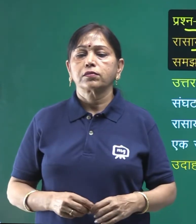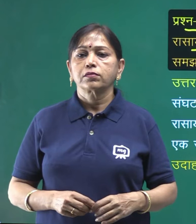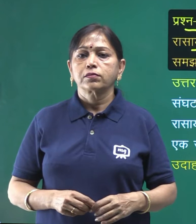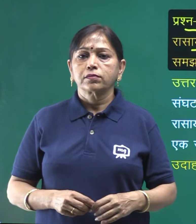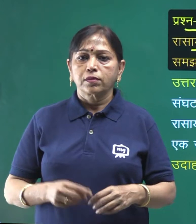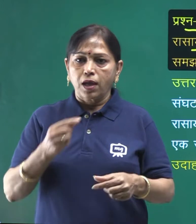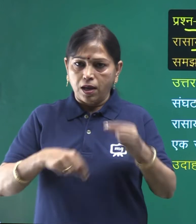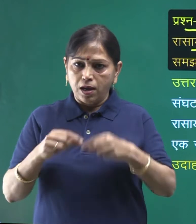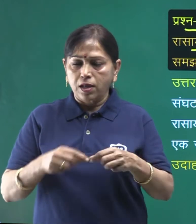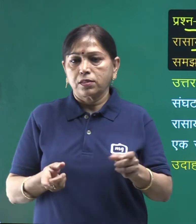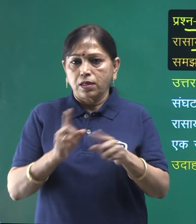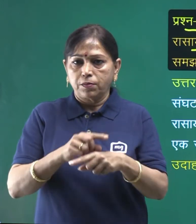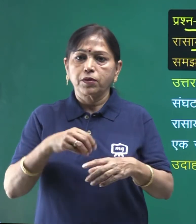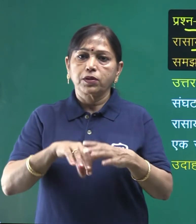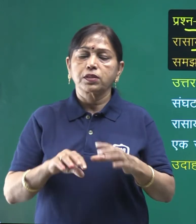रासायनिक परिवर्तन से